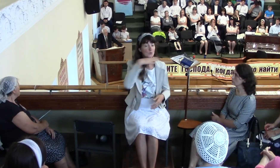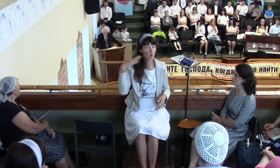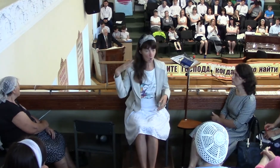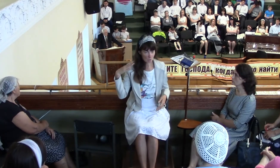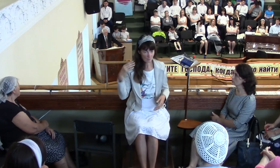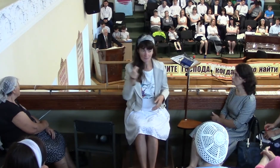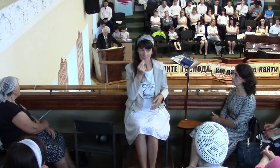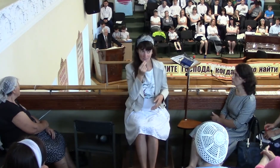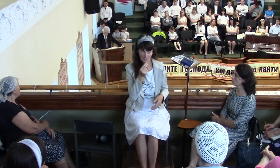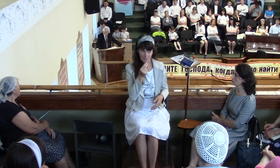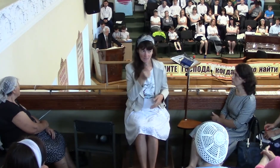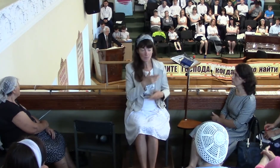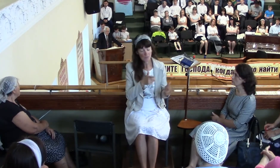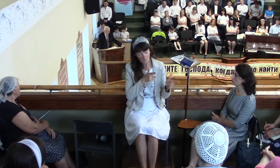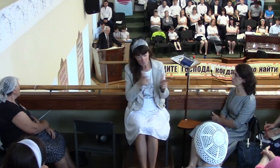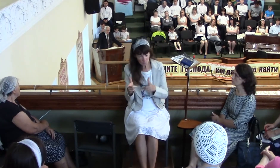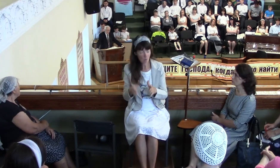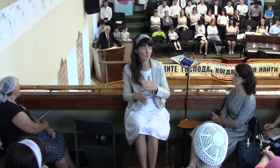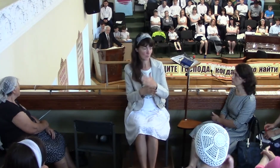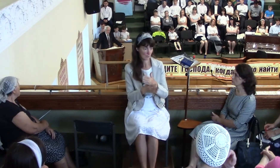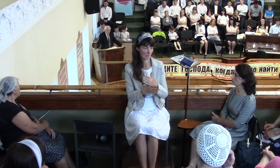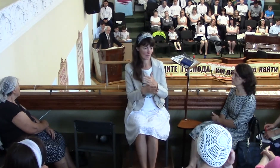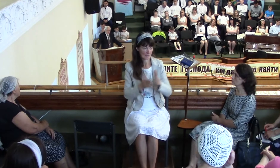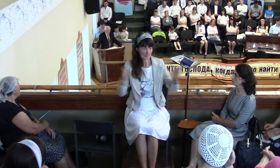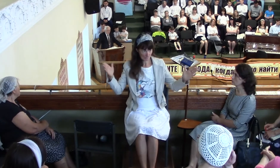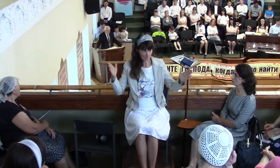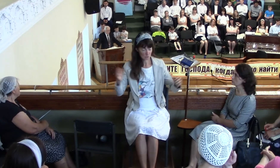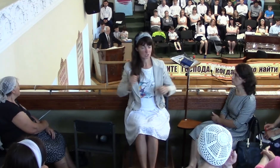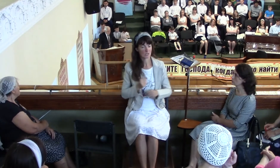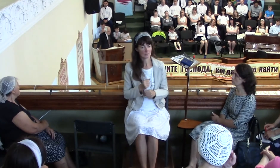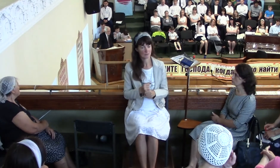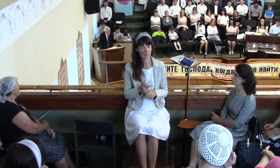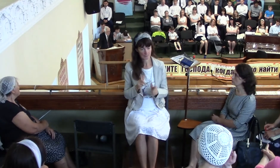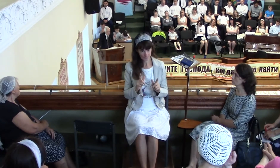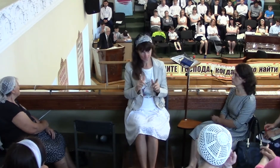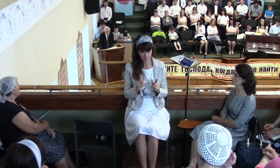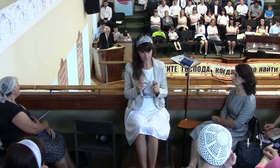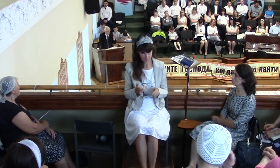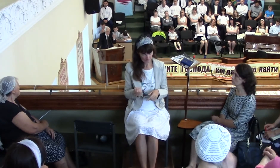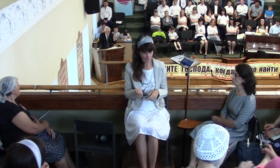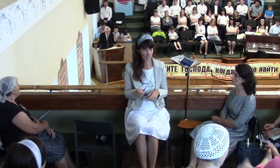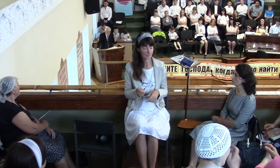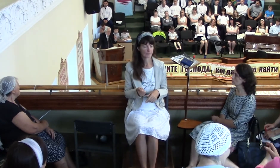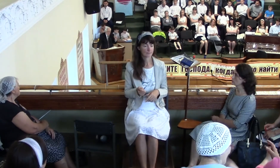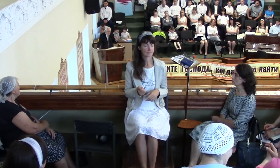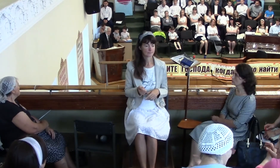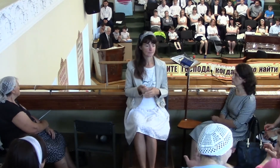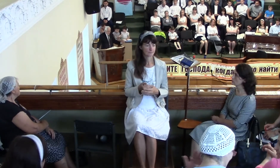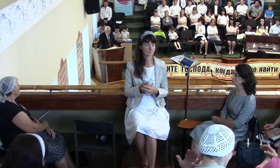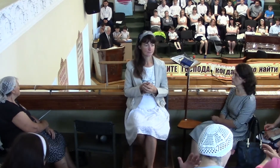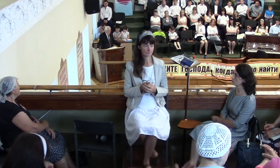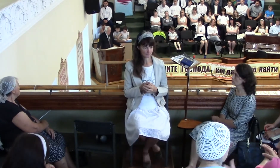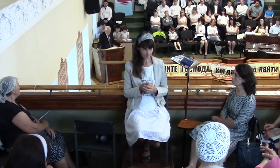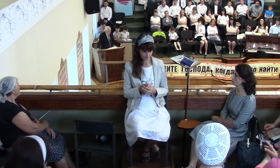Это мы готовы откликаться на подвиги, на большие дела. Но мы не готовы видеть в человеке нужду